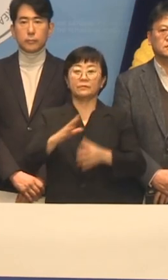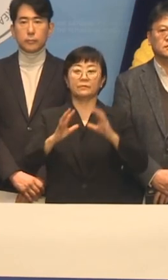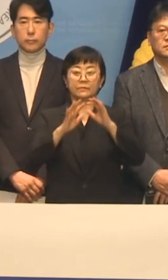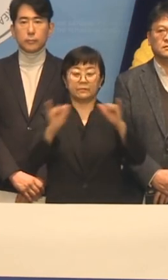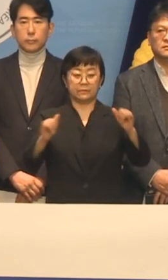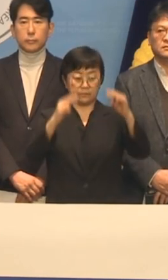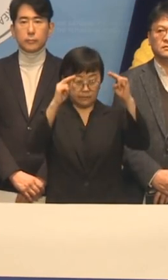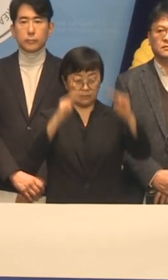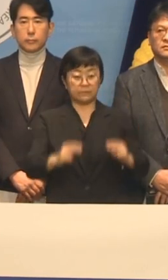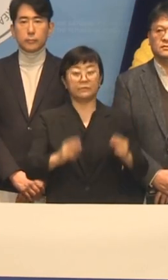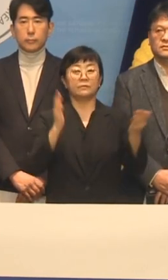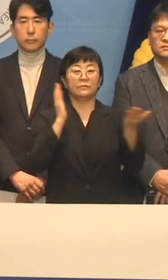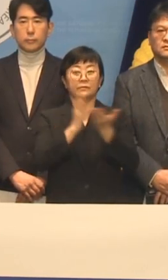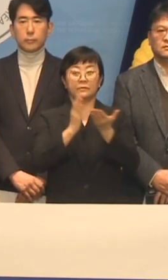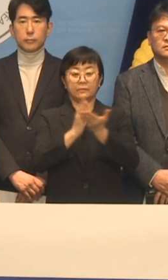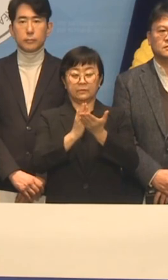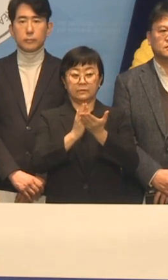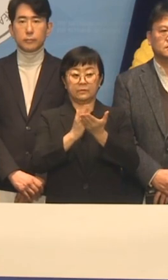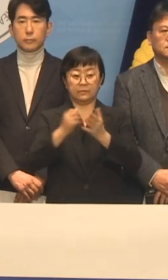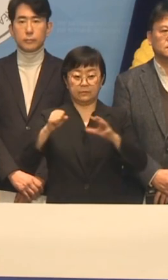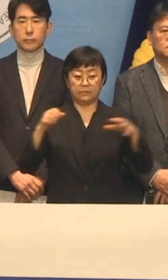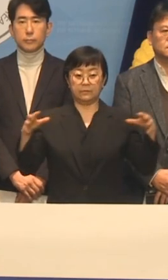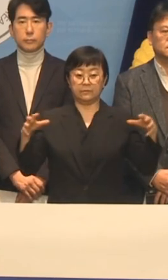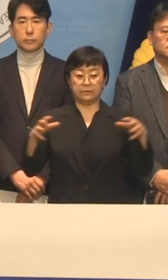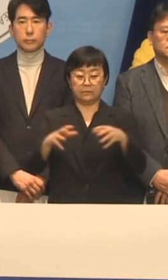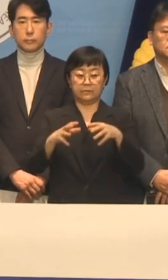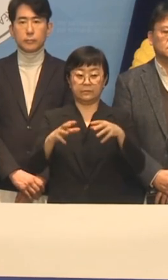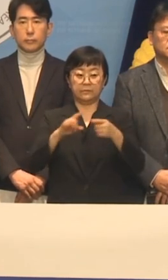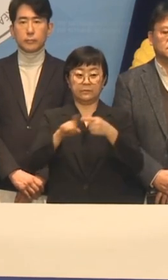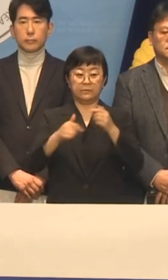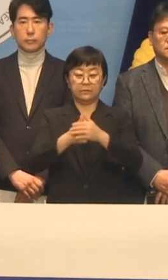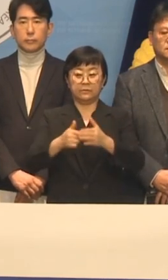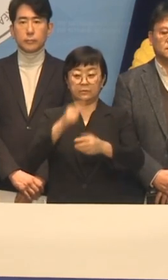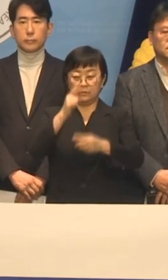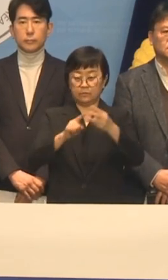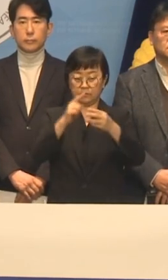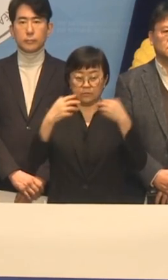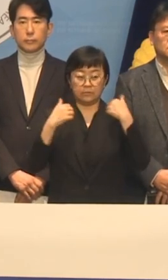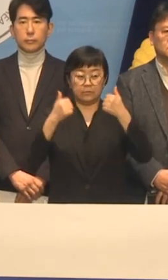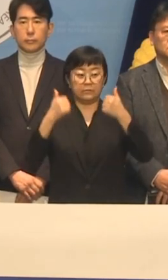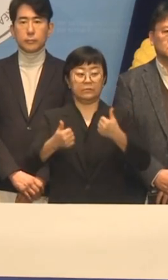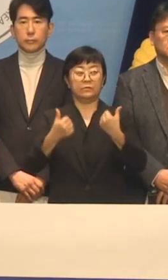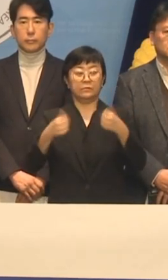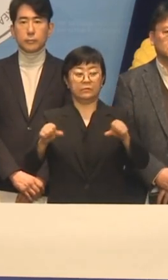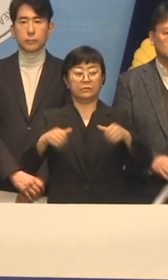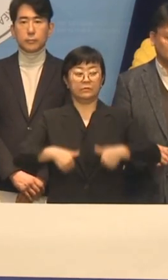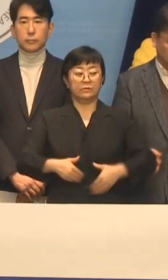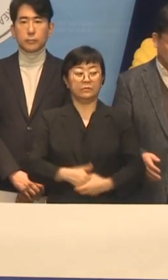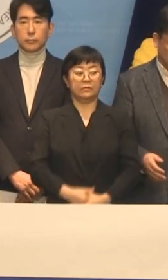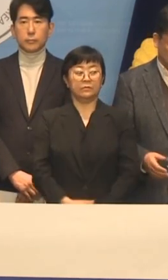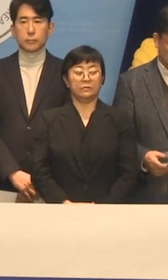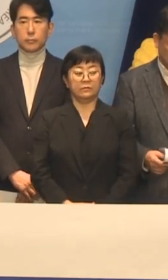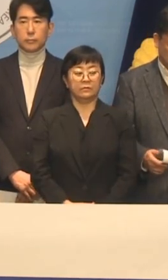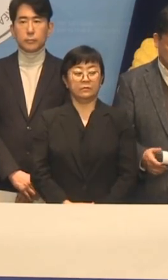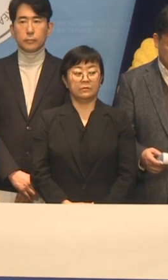국민의 눈높이에 따른 대단결로 무도한 윤석열 정권을 심판해야 합니다.